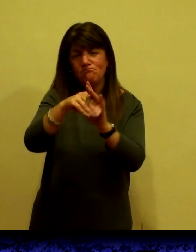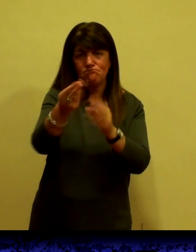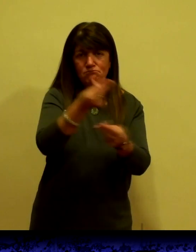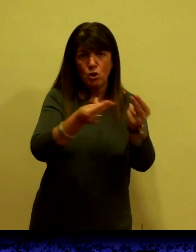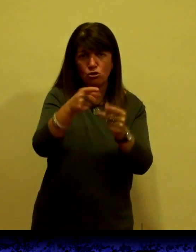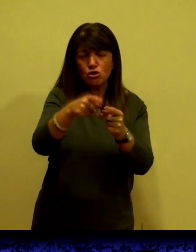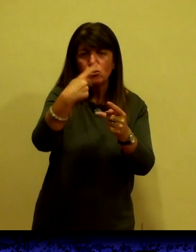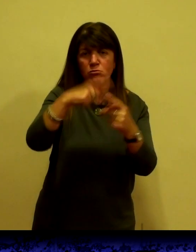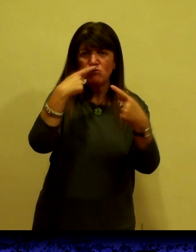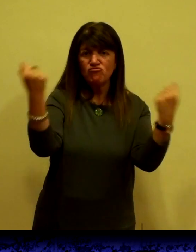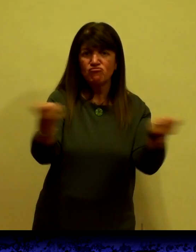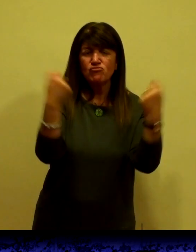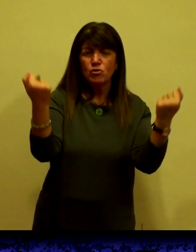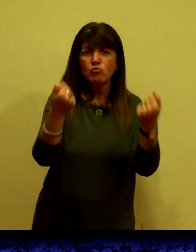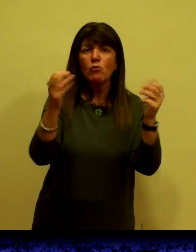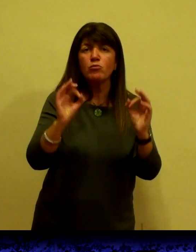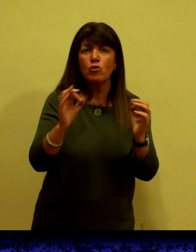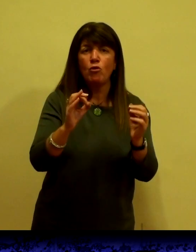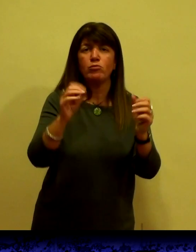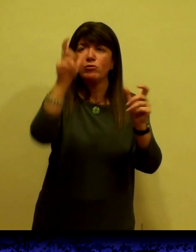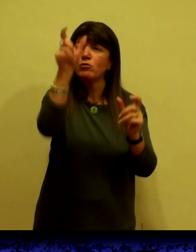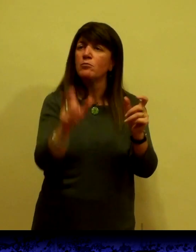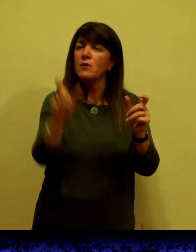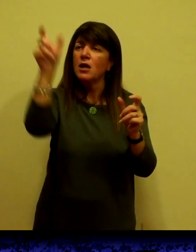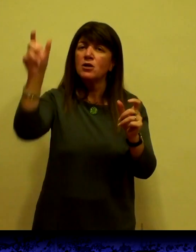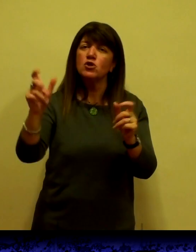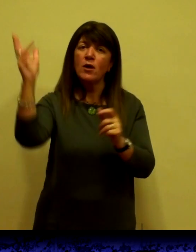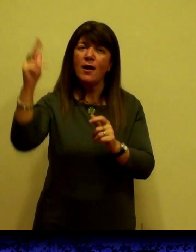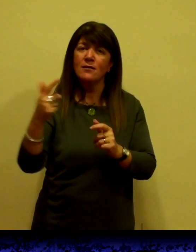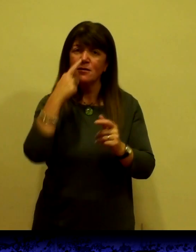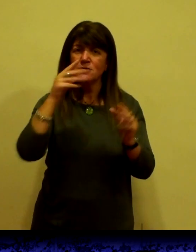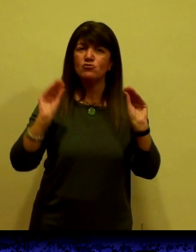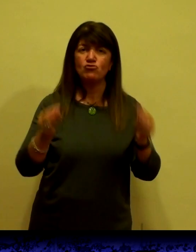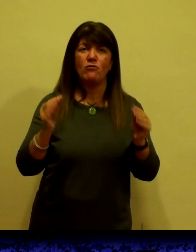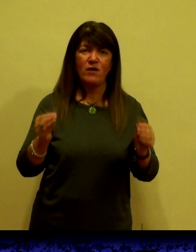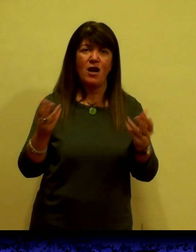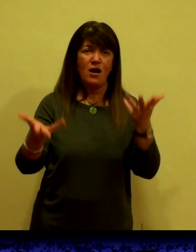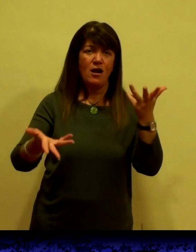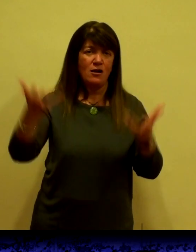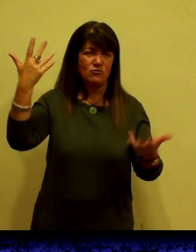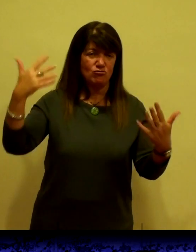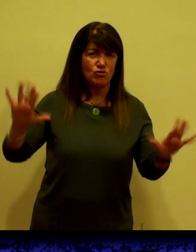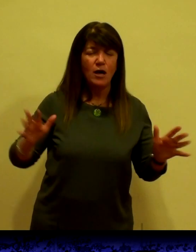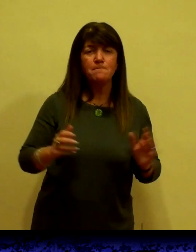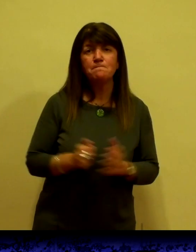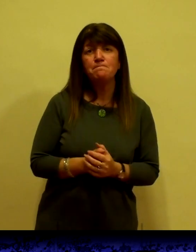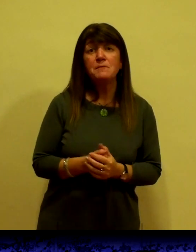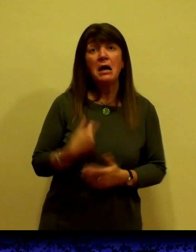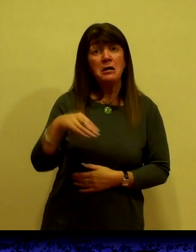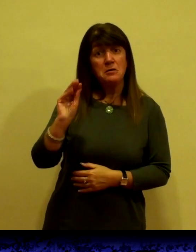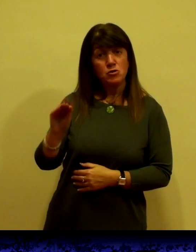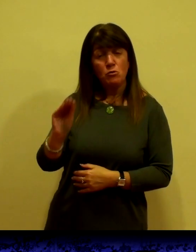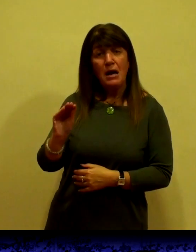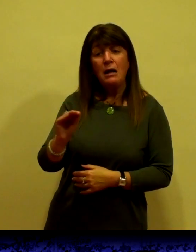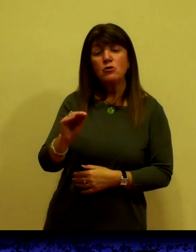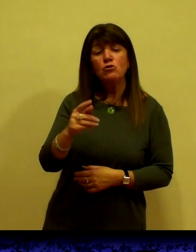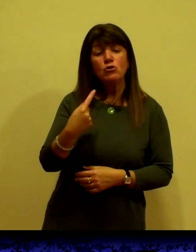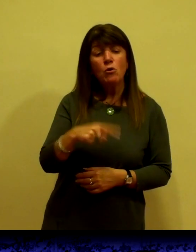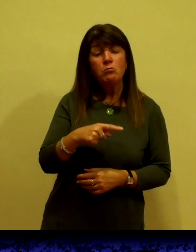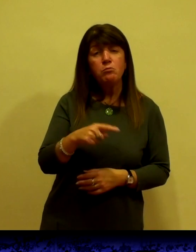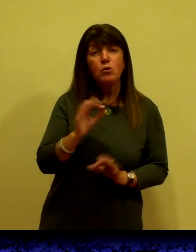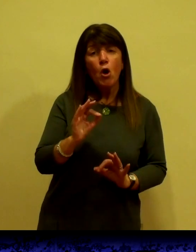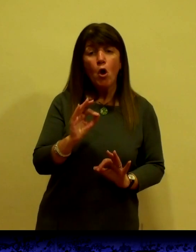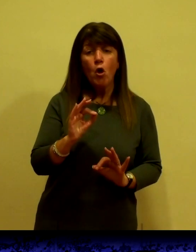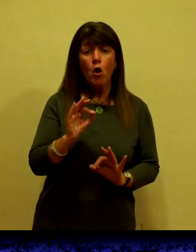promuovere dei giovani artisti. Posso chiederti come nasce la scelta di